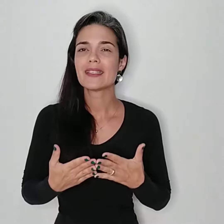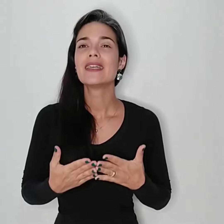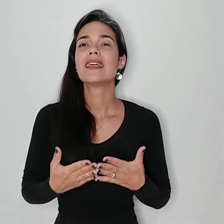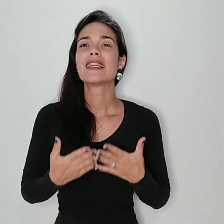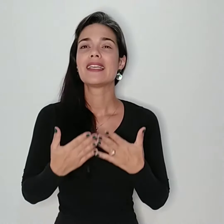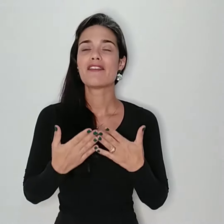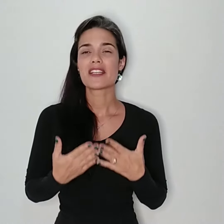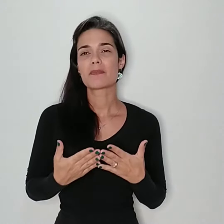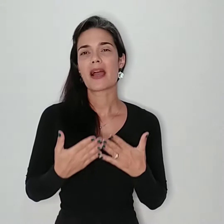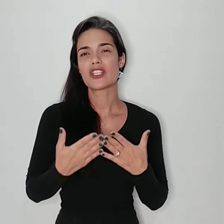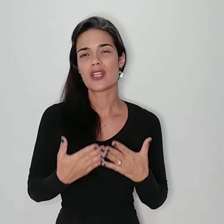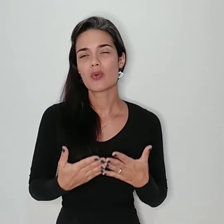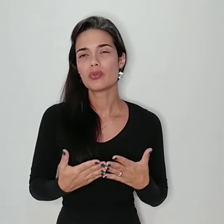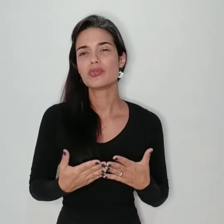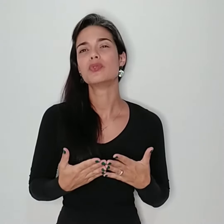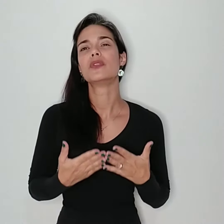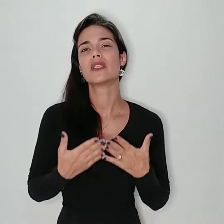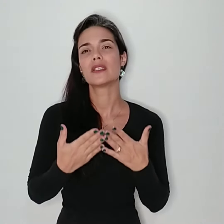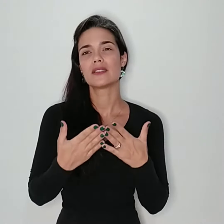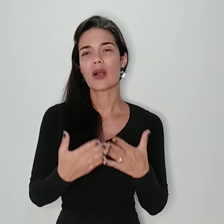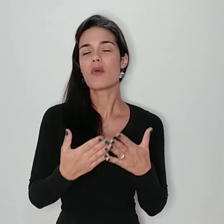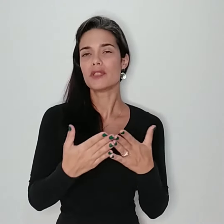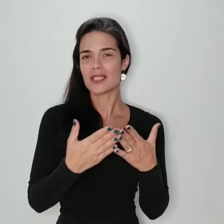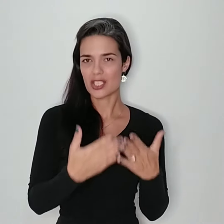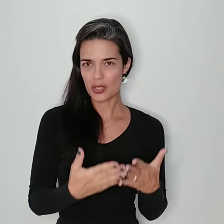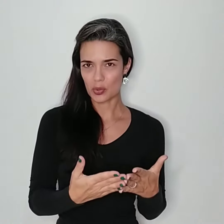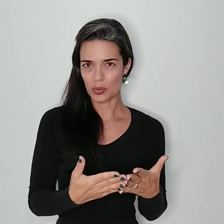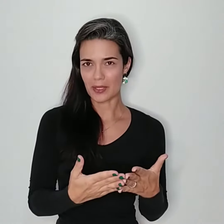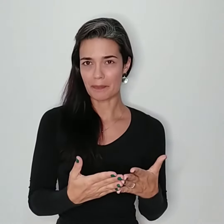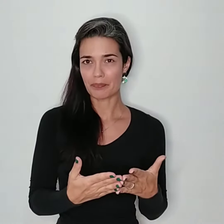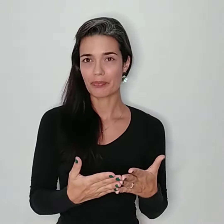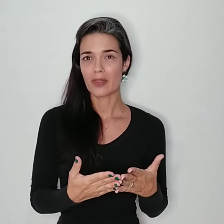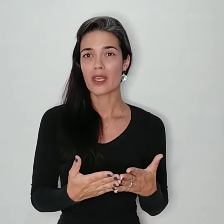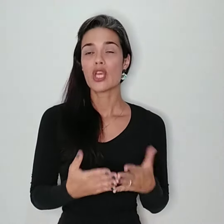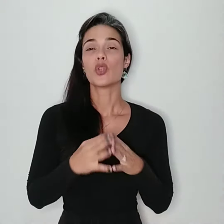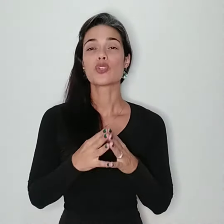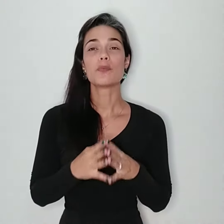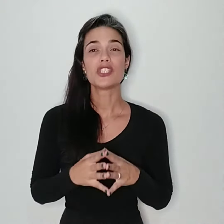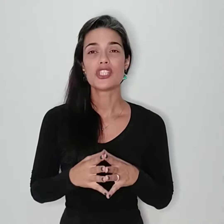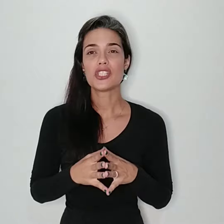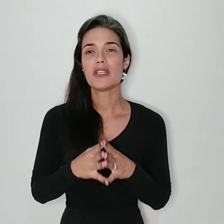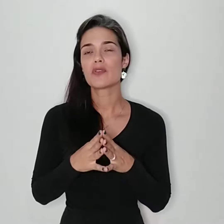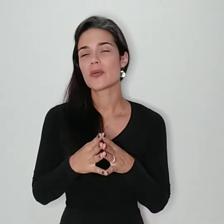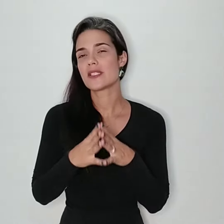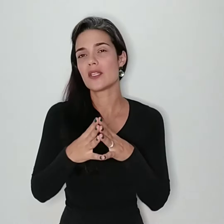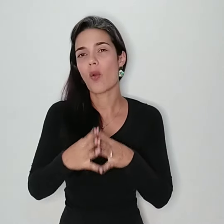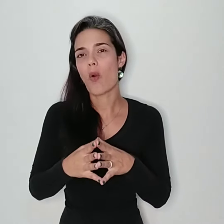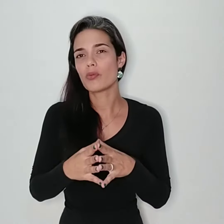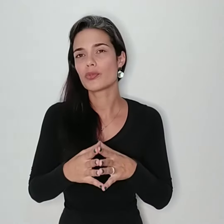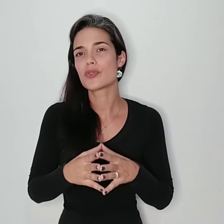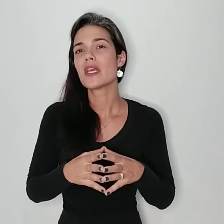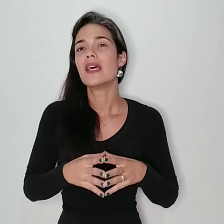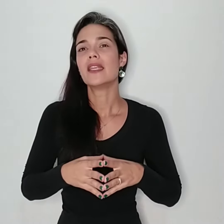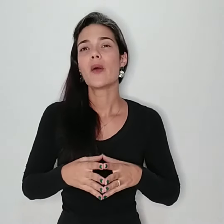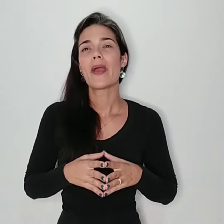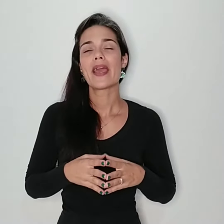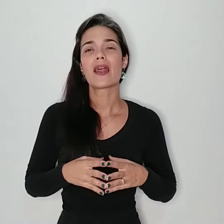que faz parte da cultura da comunidade surda. Nosso objetivo com esses encontros não era